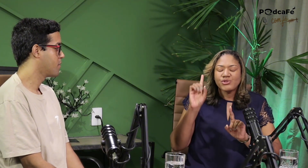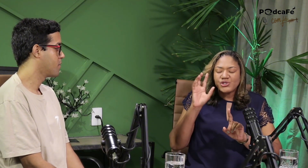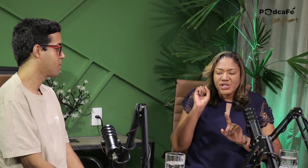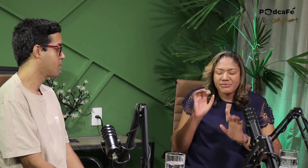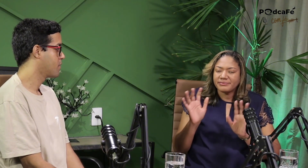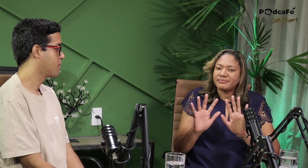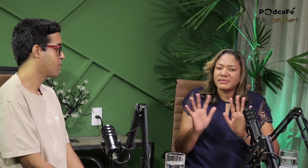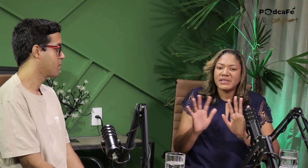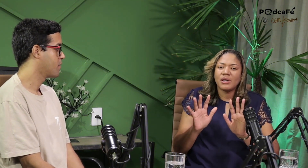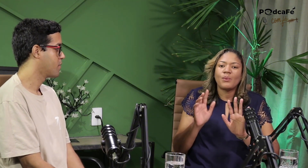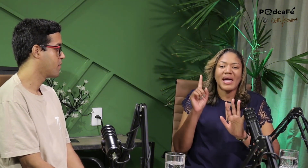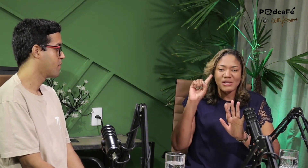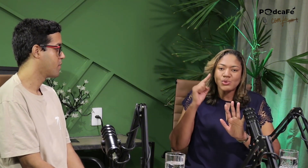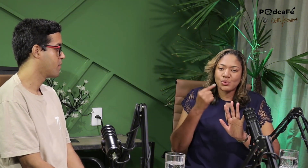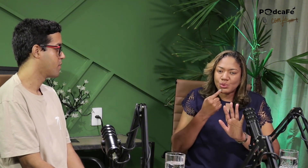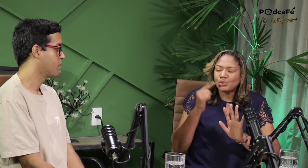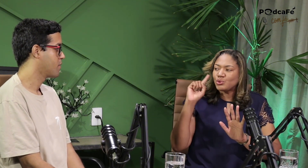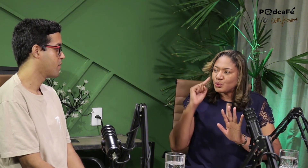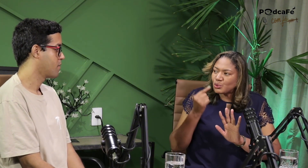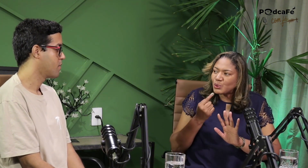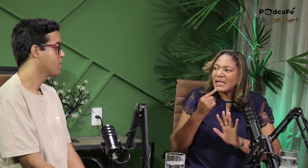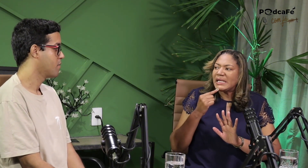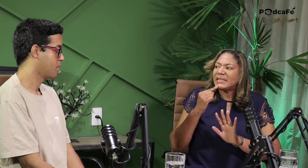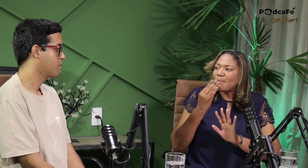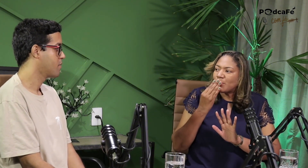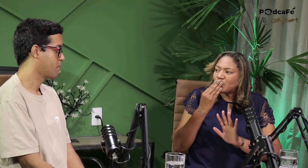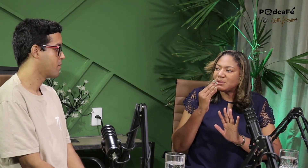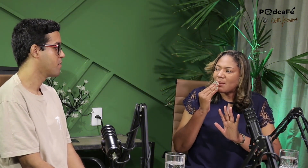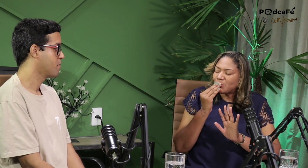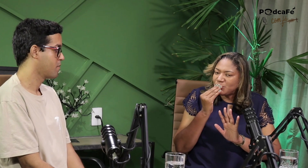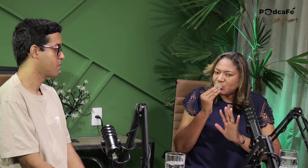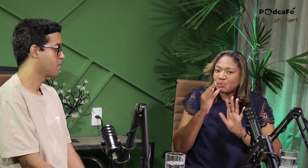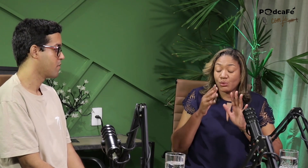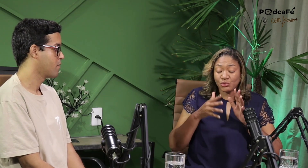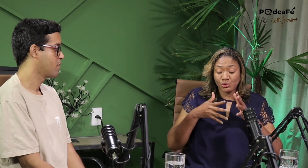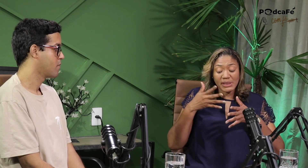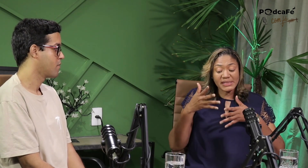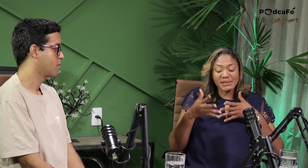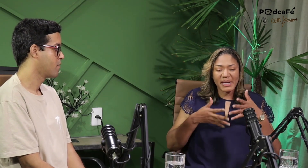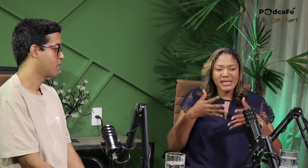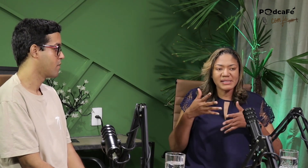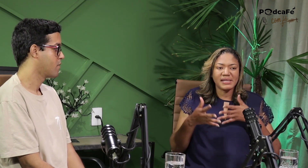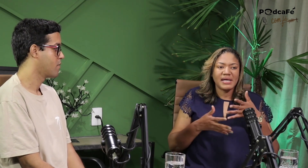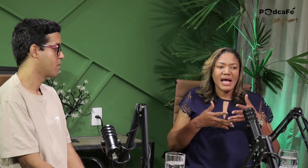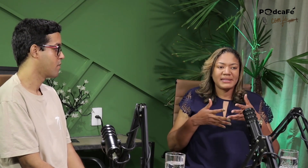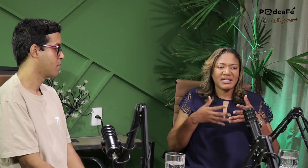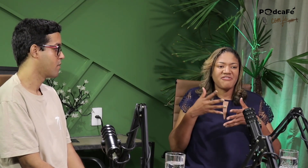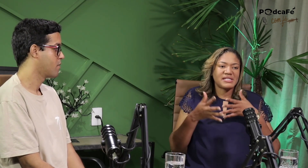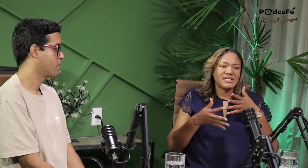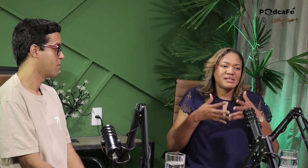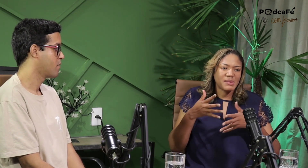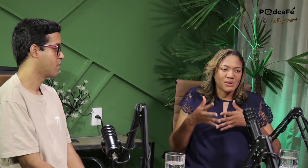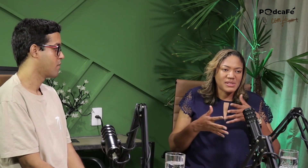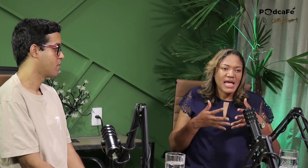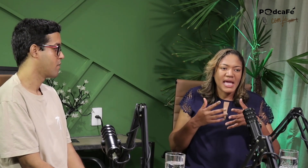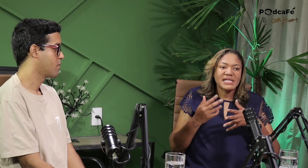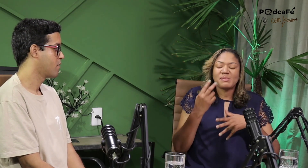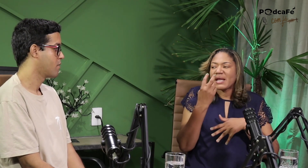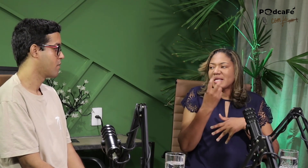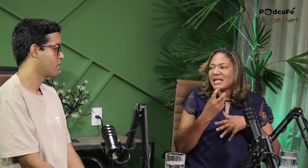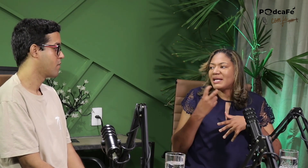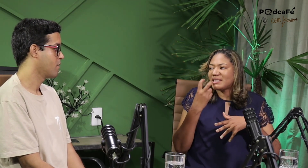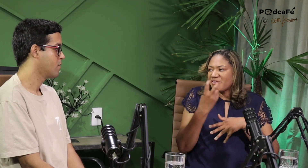é auditivo? Não, é surdo. Surdo não é mudo, não é mudinho, porque o surdo, ele expressa através das mãos,